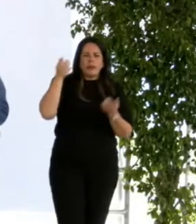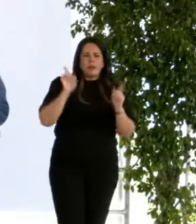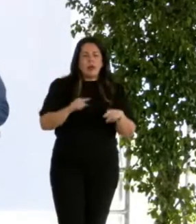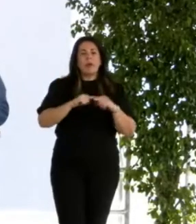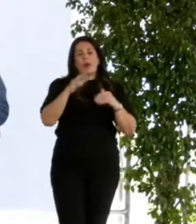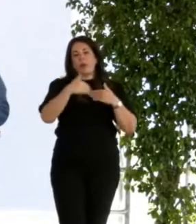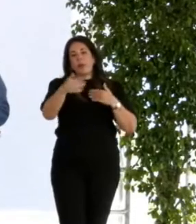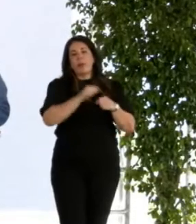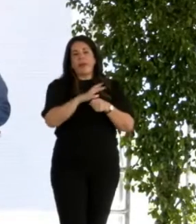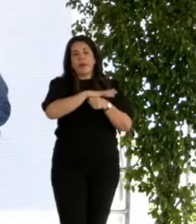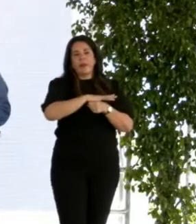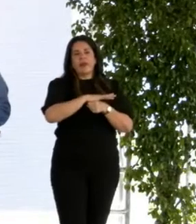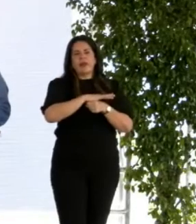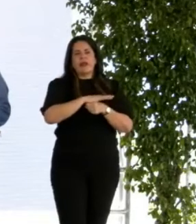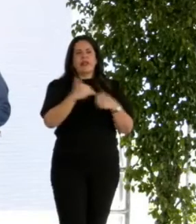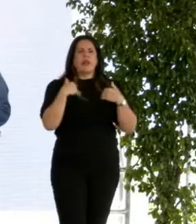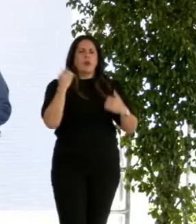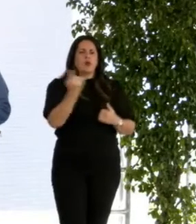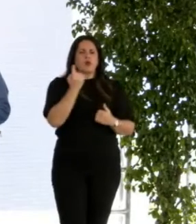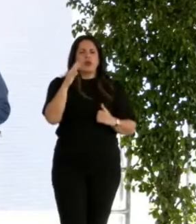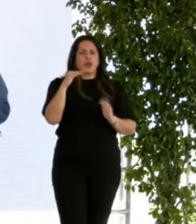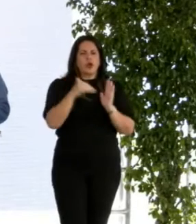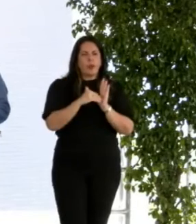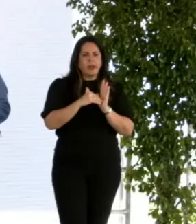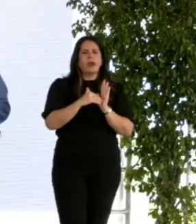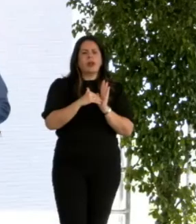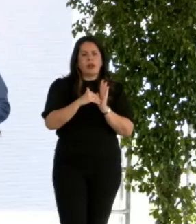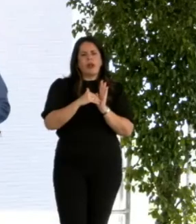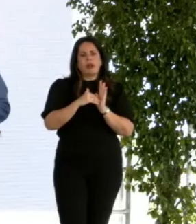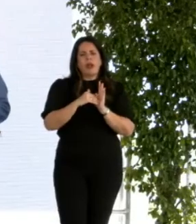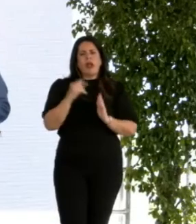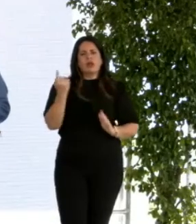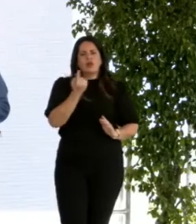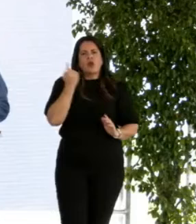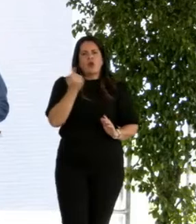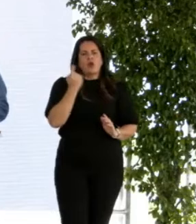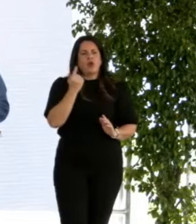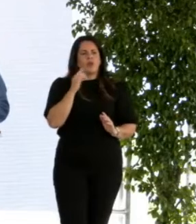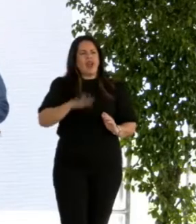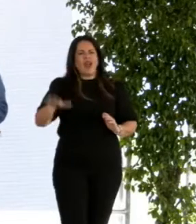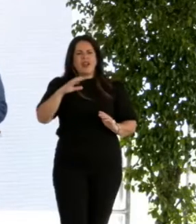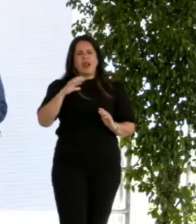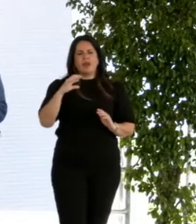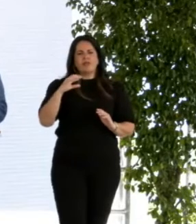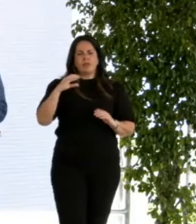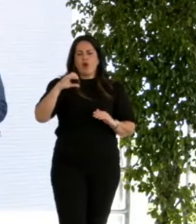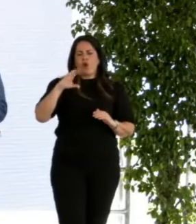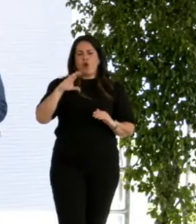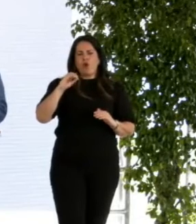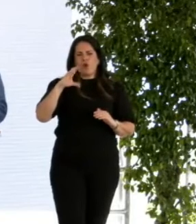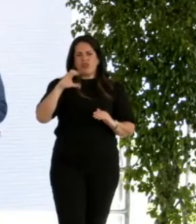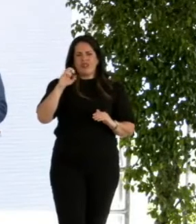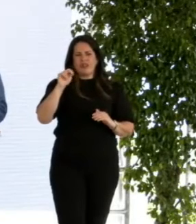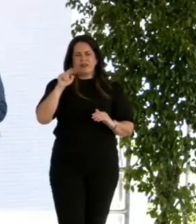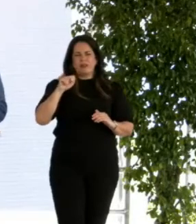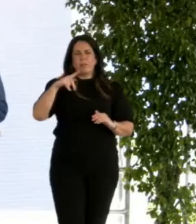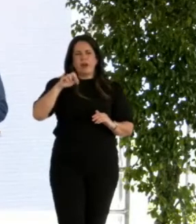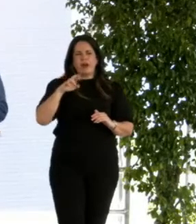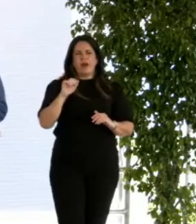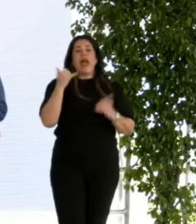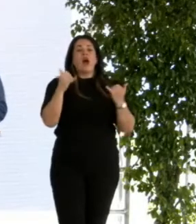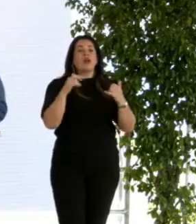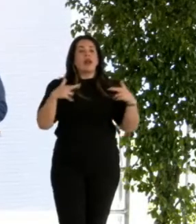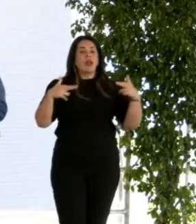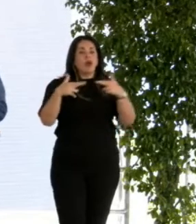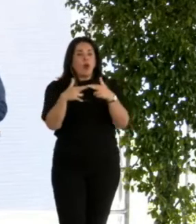de la pandemia, tenemos sobre 5.000 jugadores. Wow. Antes se jugaba solamente en Ocean Park y en una que otra playa. Ahora se juega en Rincón, en Mayagüez.